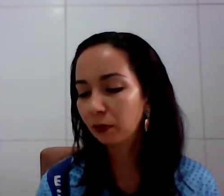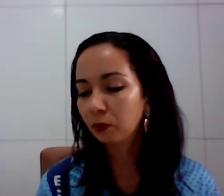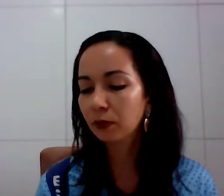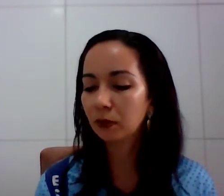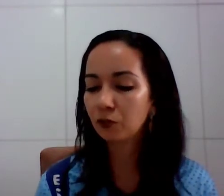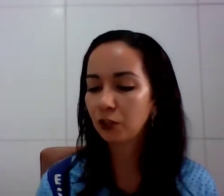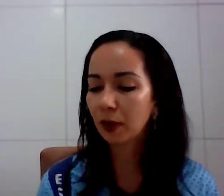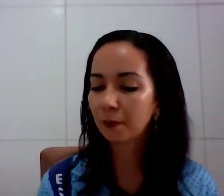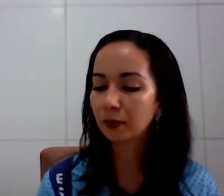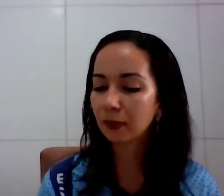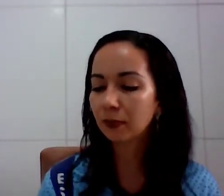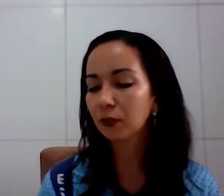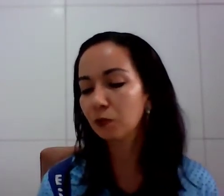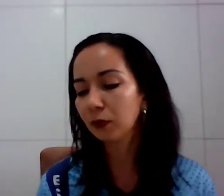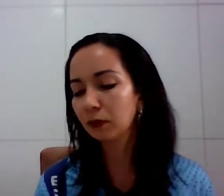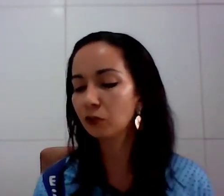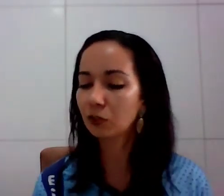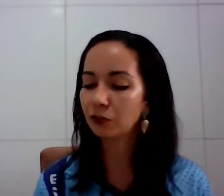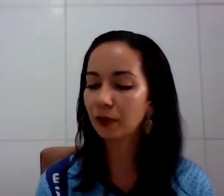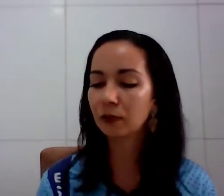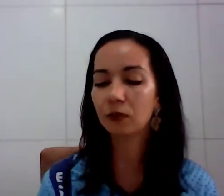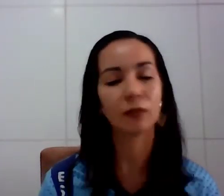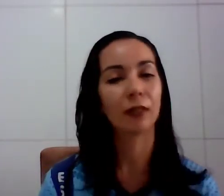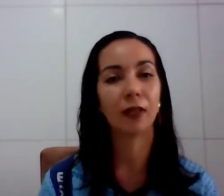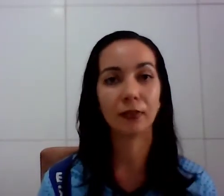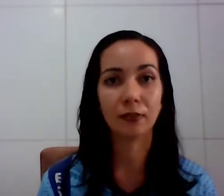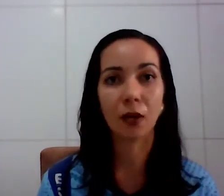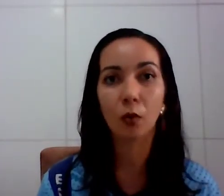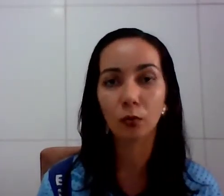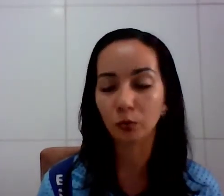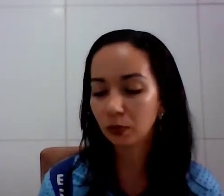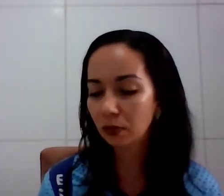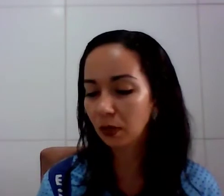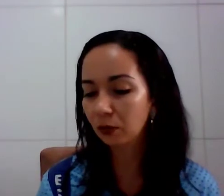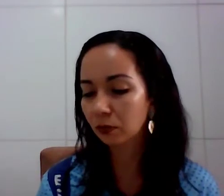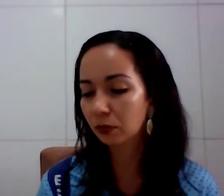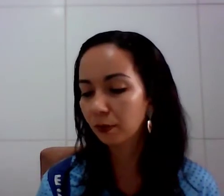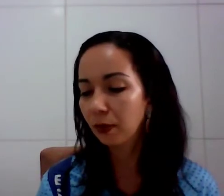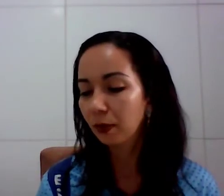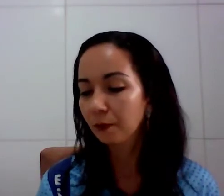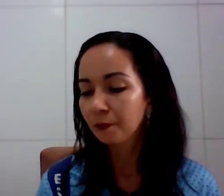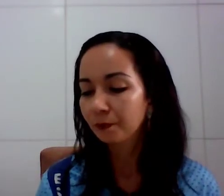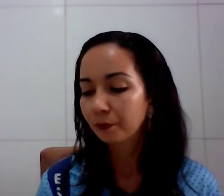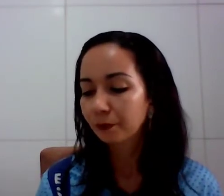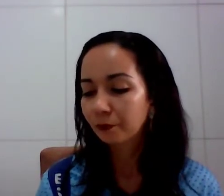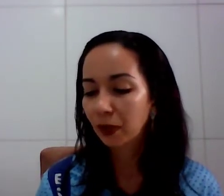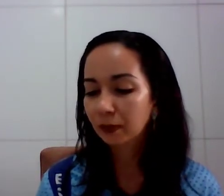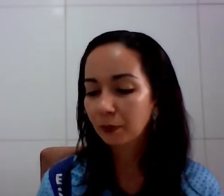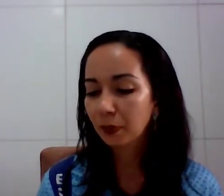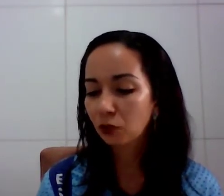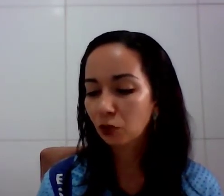conhecimento se dedica à pesquisa das mudanças nas diversas sociedades e ao longo dos anos. Fala também